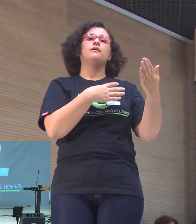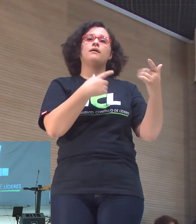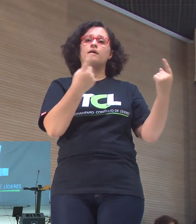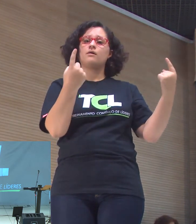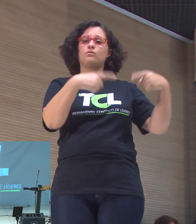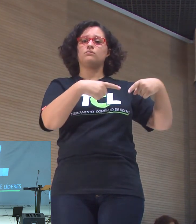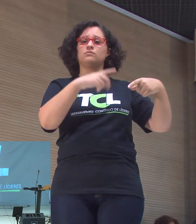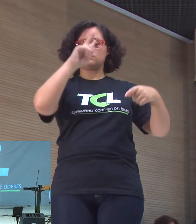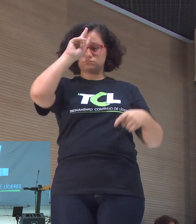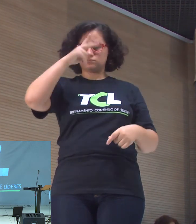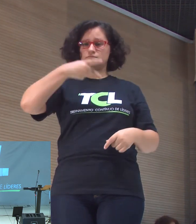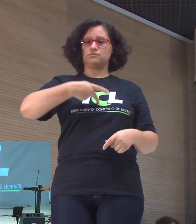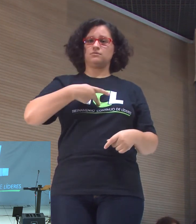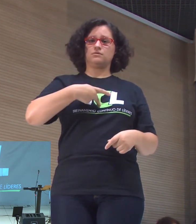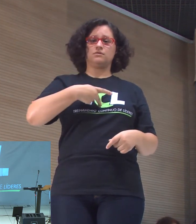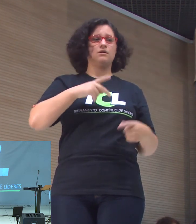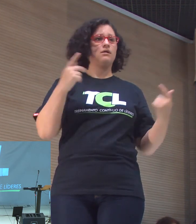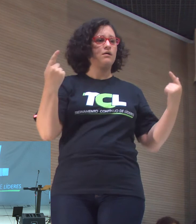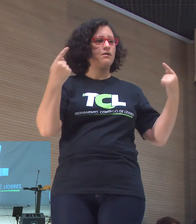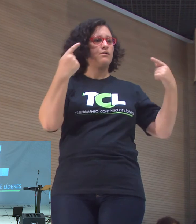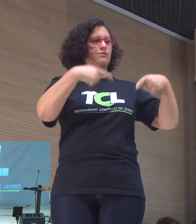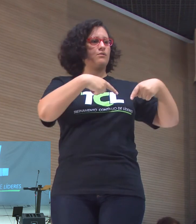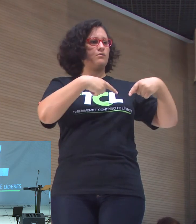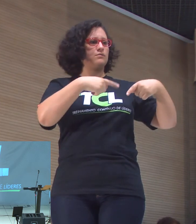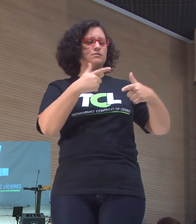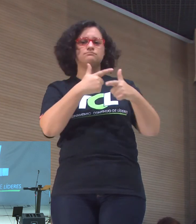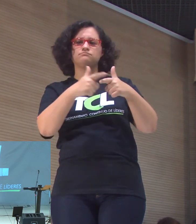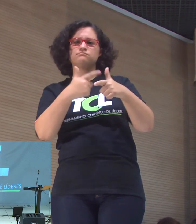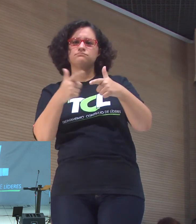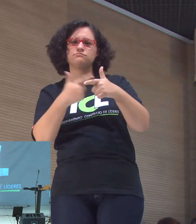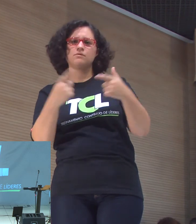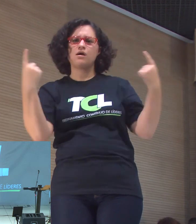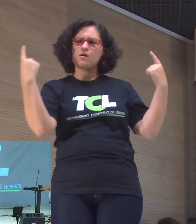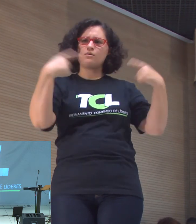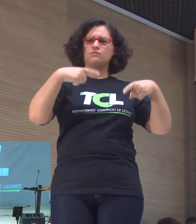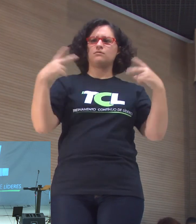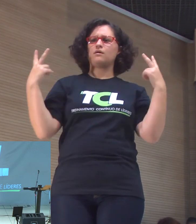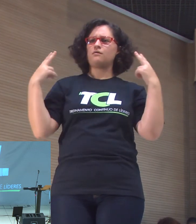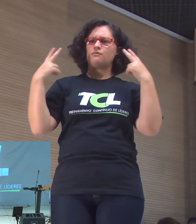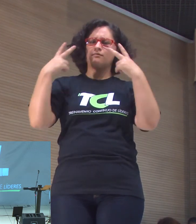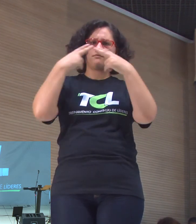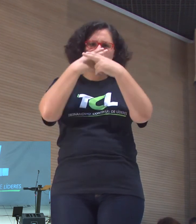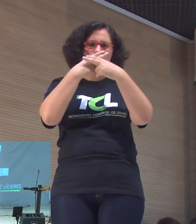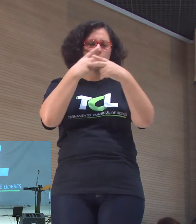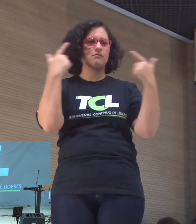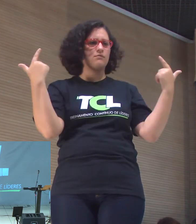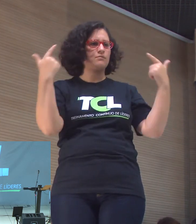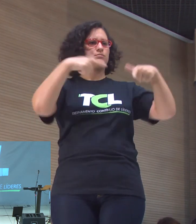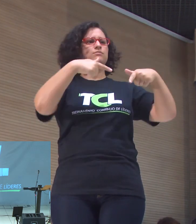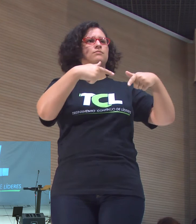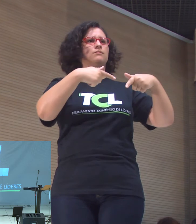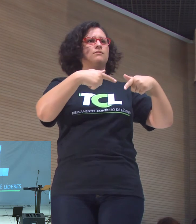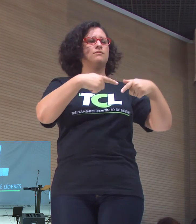o ensino bíblico combate a facção, o ensino bíblico combate a fofoca, o ensino bíblico